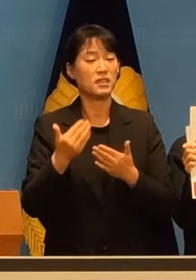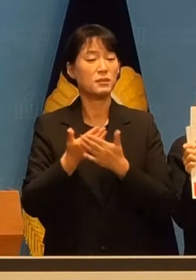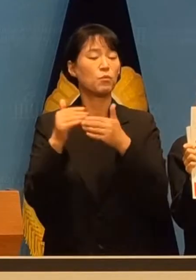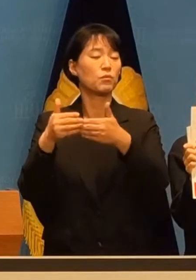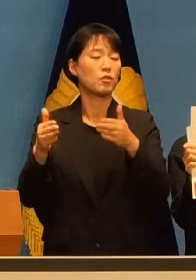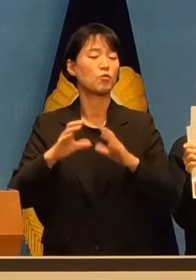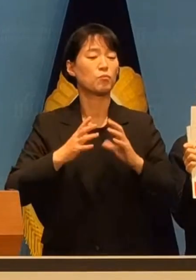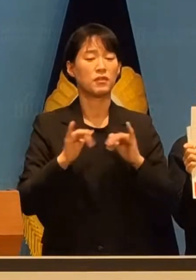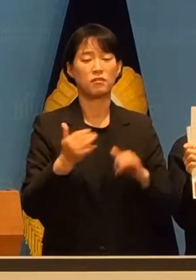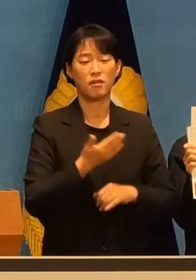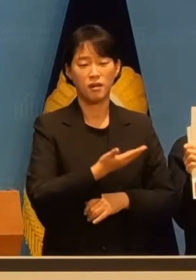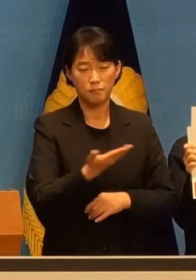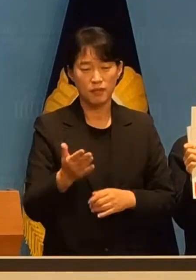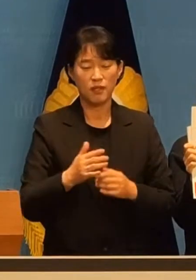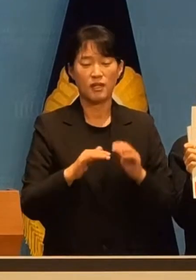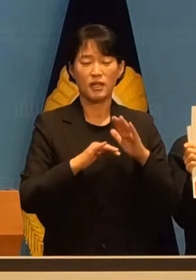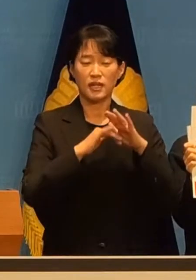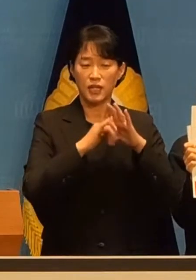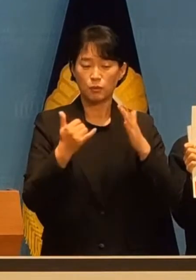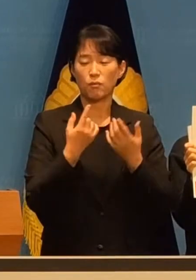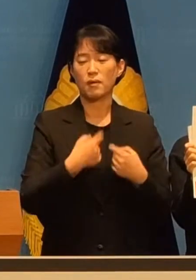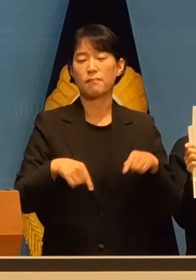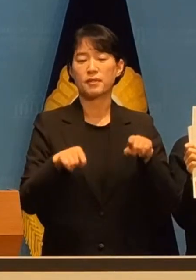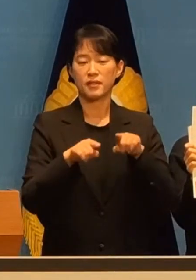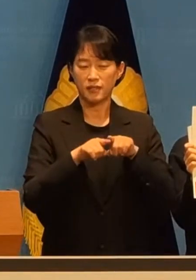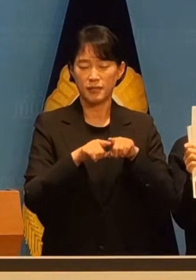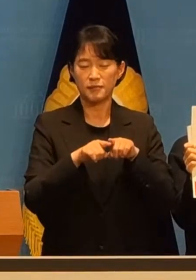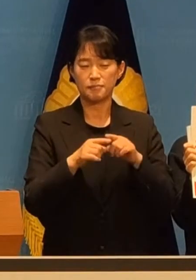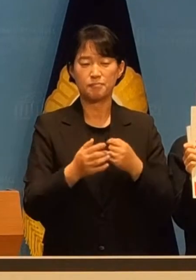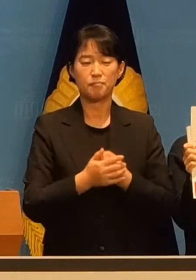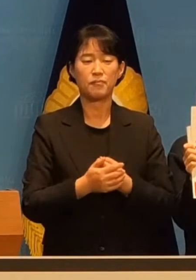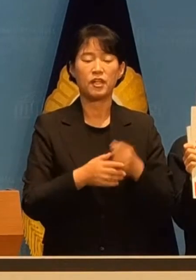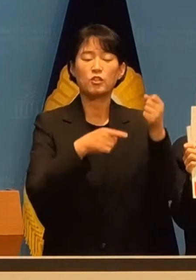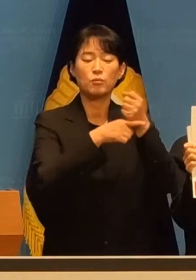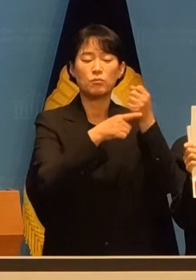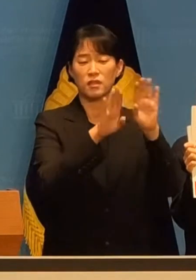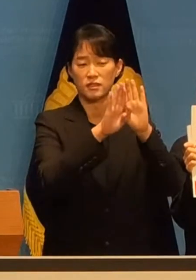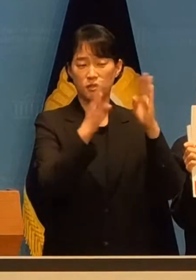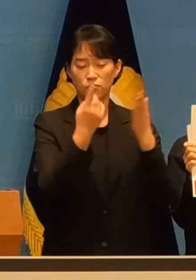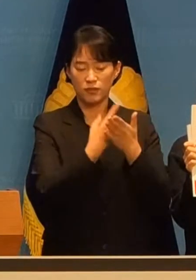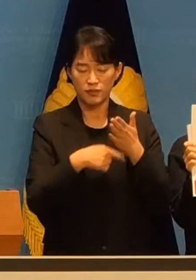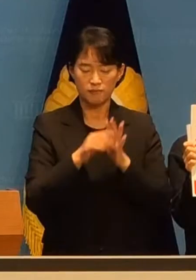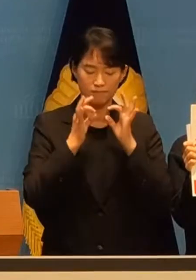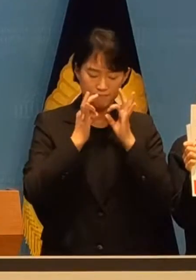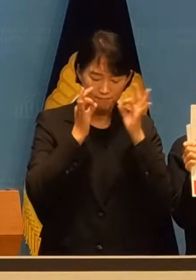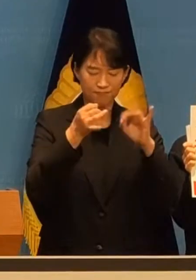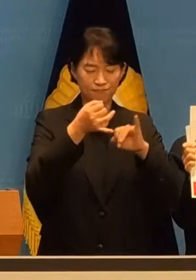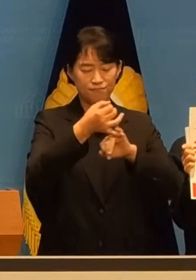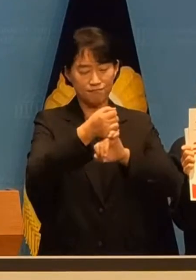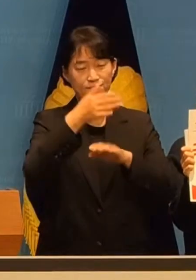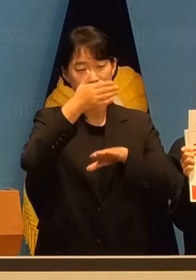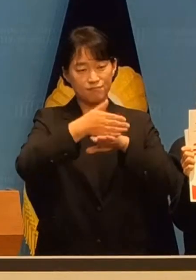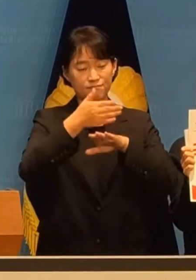함께 유가족과 함께 우리 기후 노동위 청문회가 개최될 수 있도록 최선을 다하겠습니다. 예, 감사합니다.